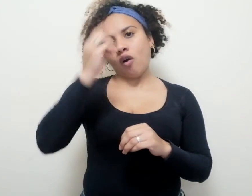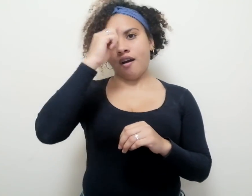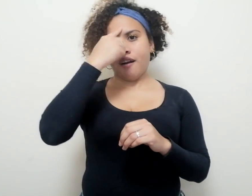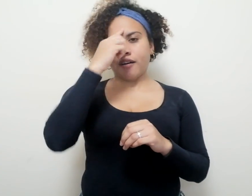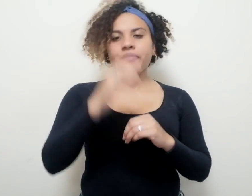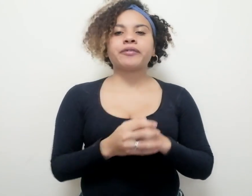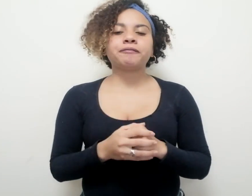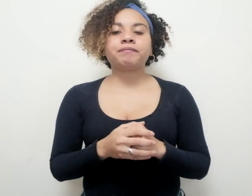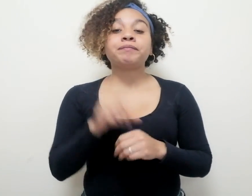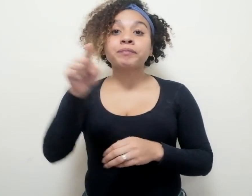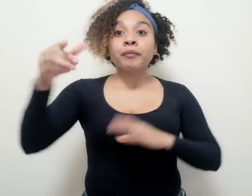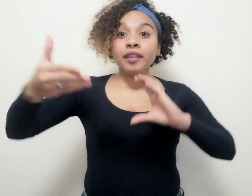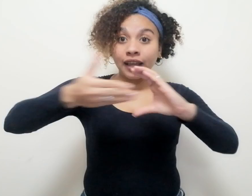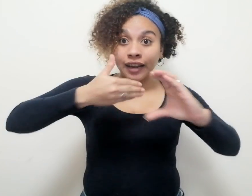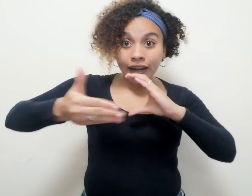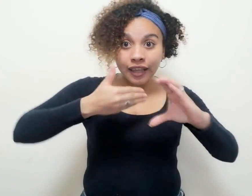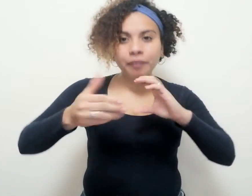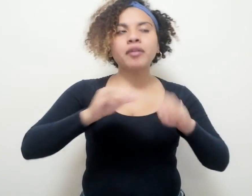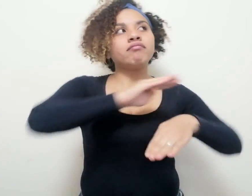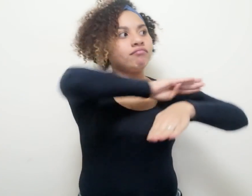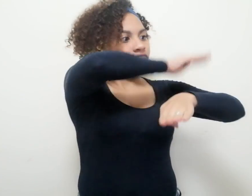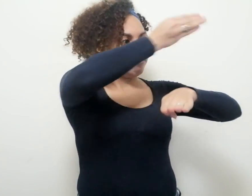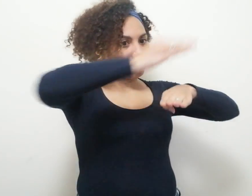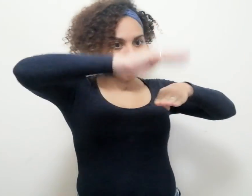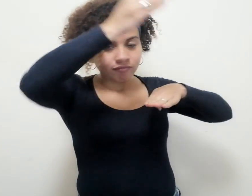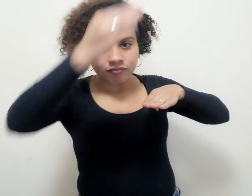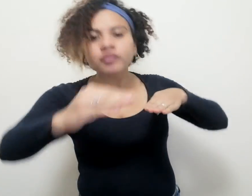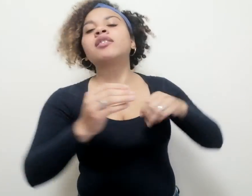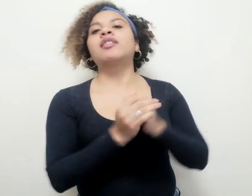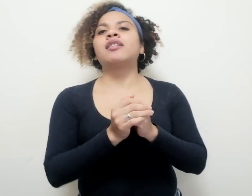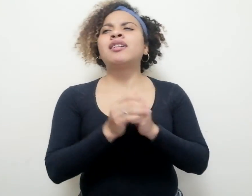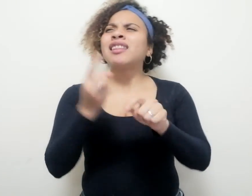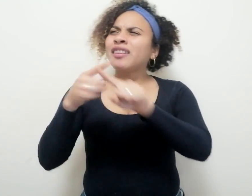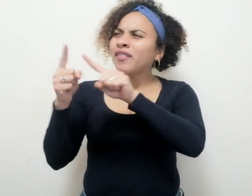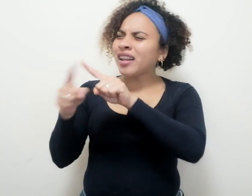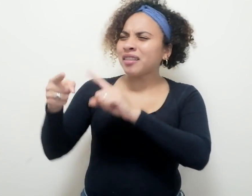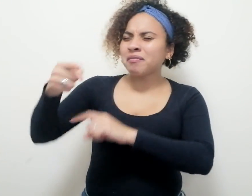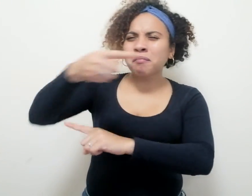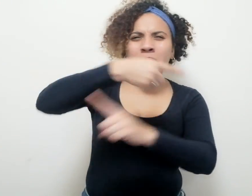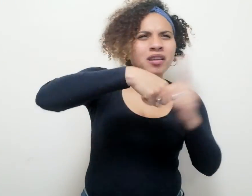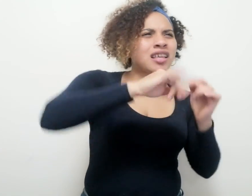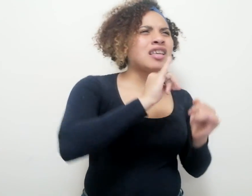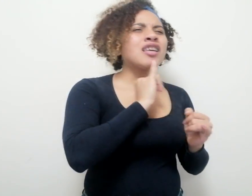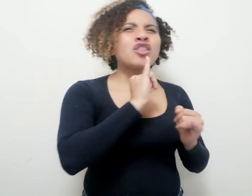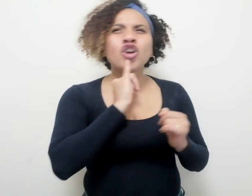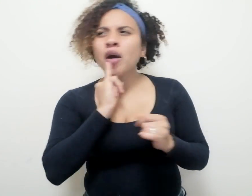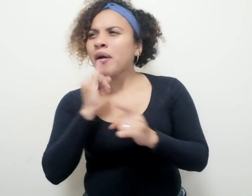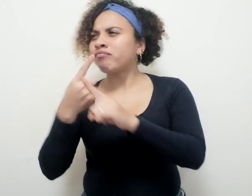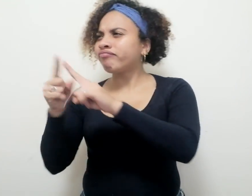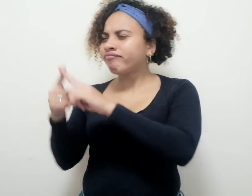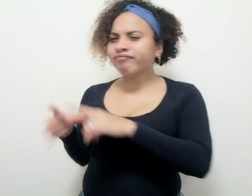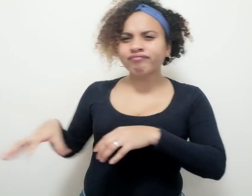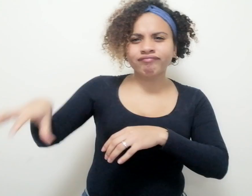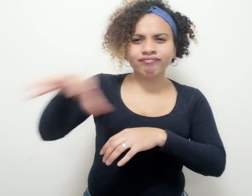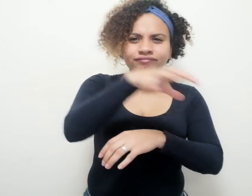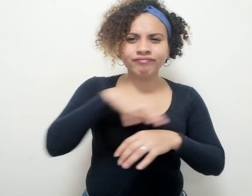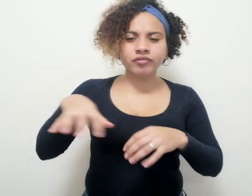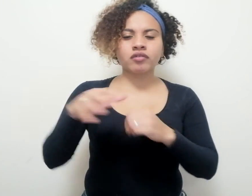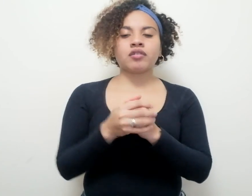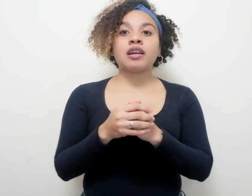El clima, los cerros, la resonancia de ciertos giros idiomáticos, de ello no